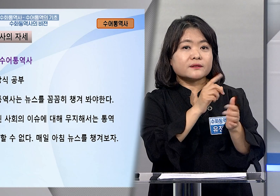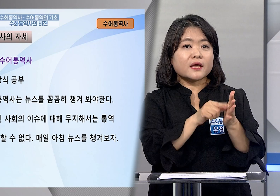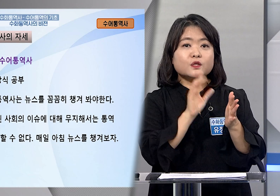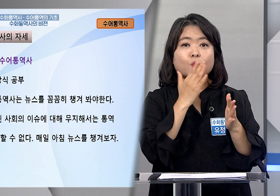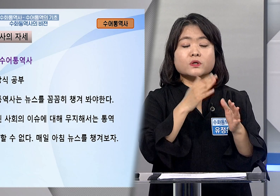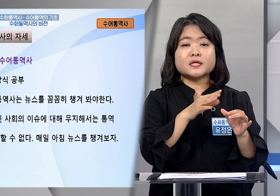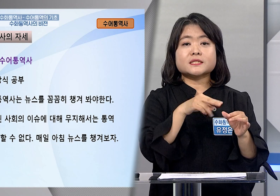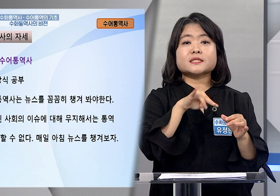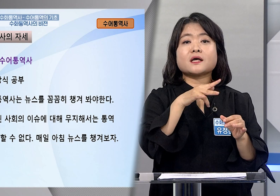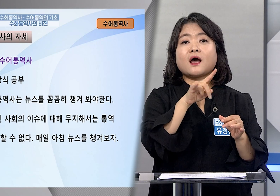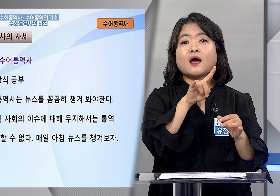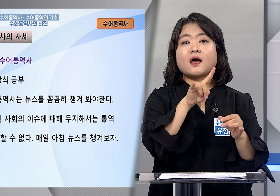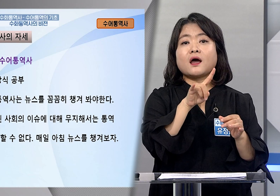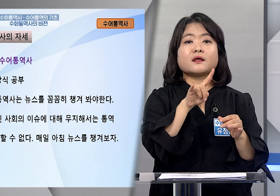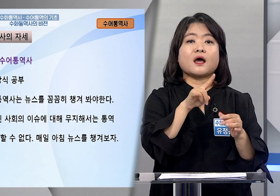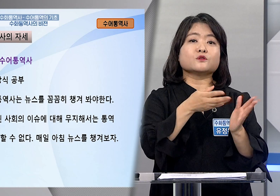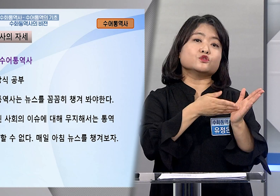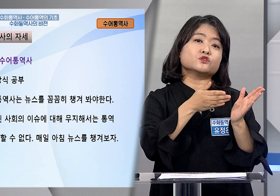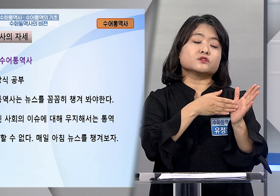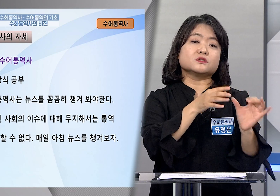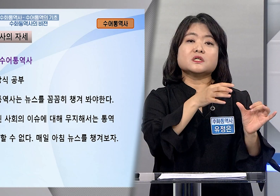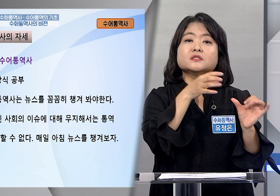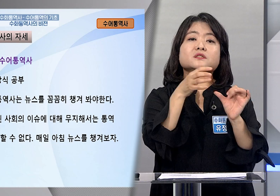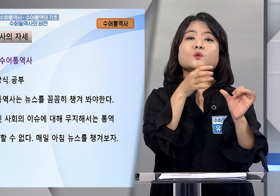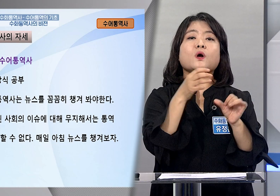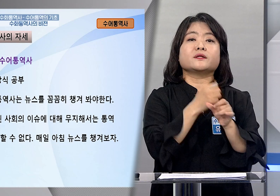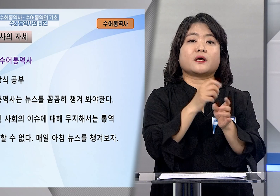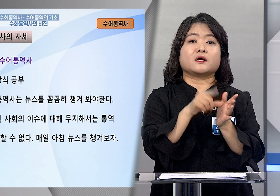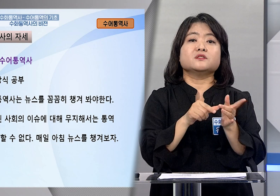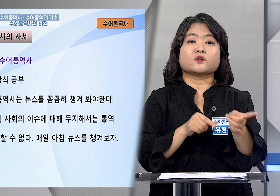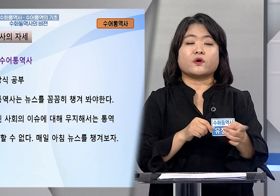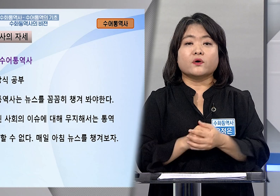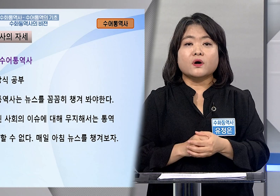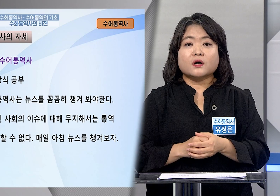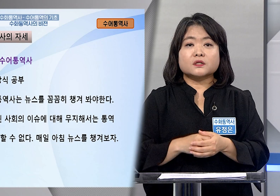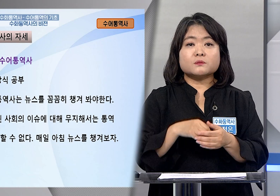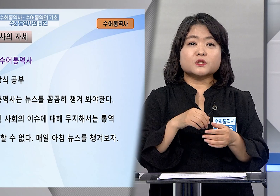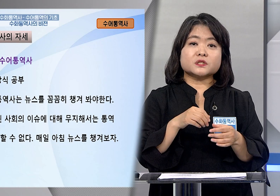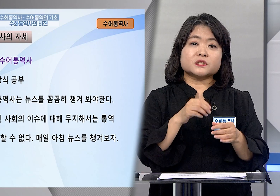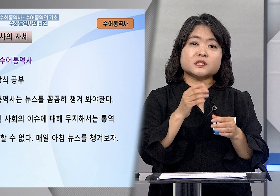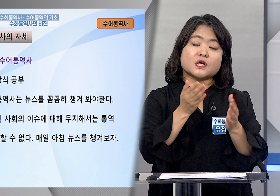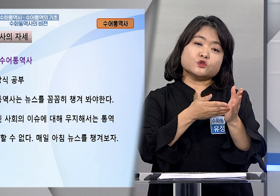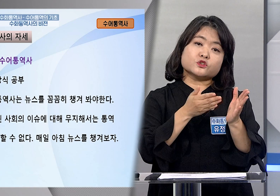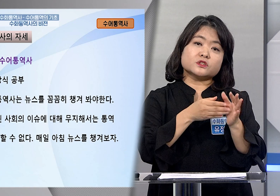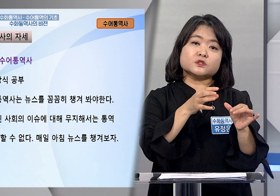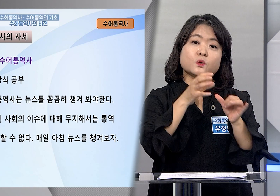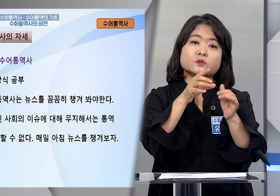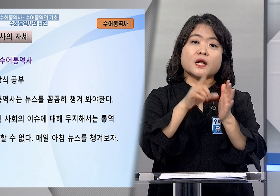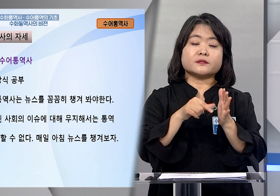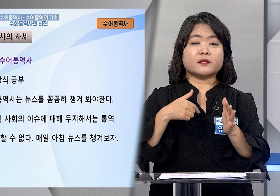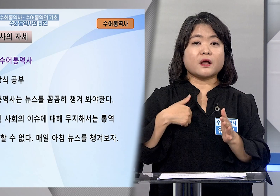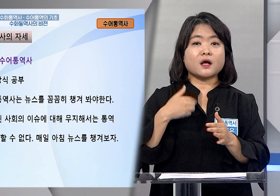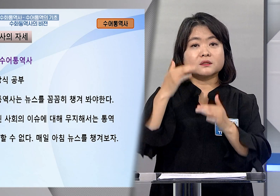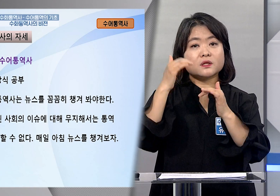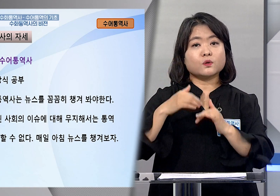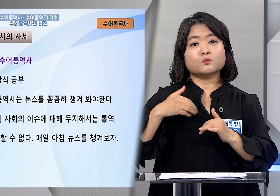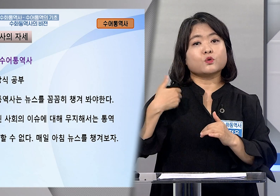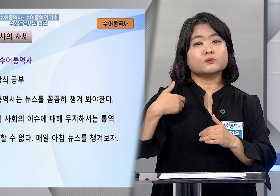이 농인이 시사나 뉴스를 응용할 때가 있어요. 그러면 그 시사 뉴스를 응용을 할 때 내가 그 내용을